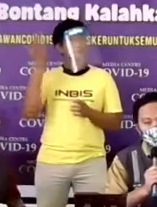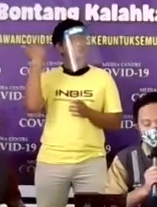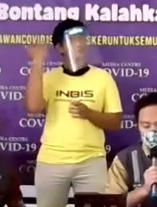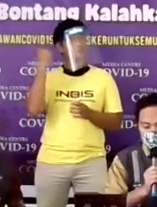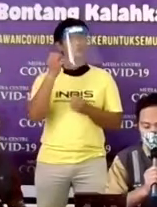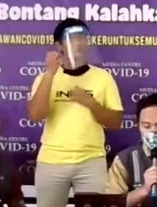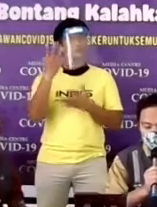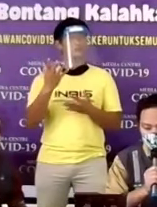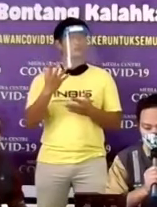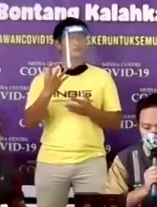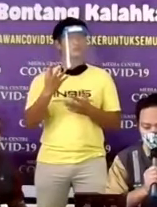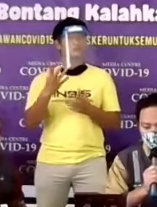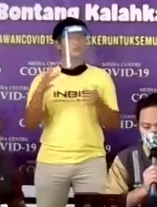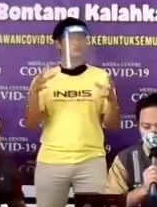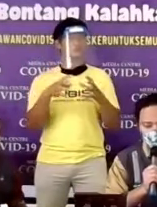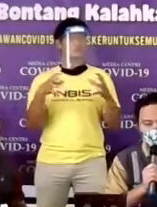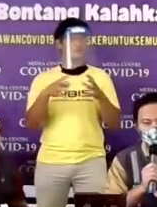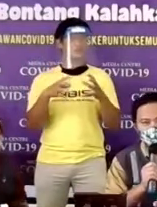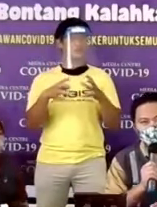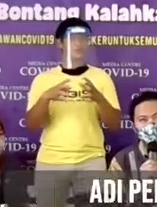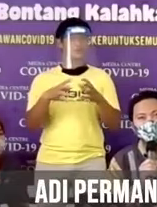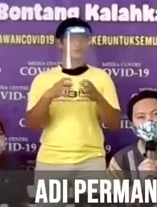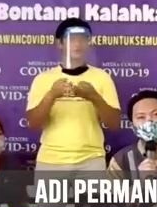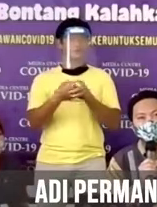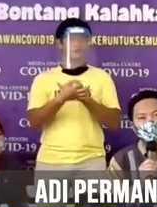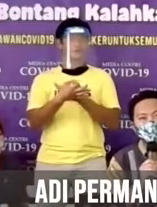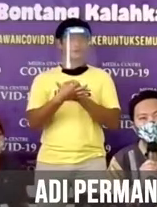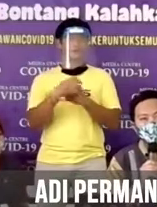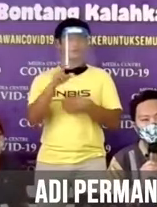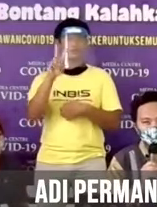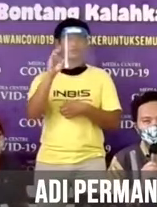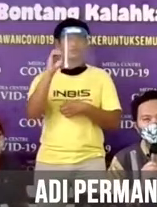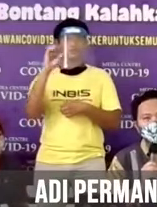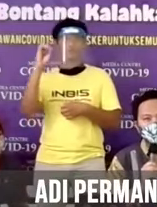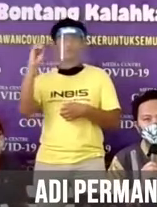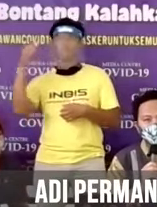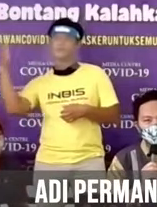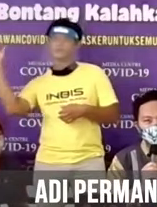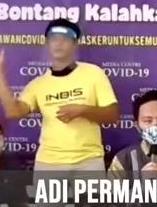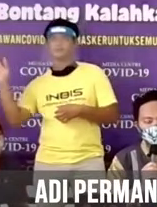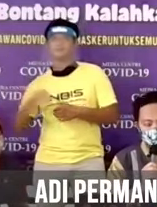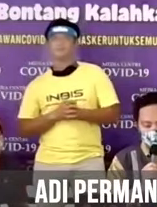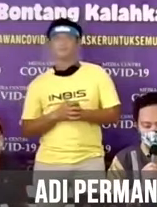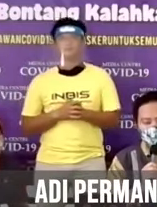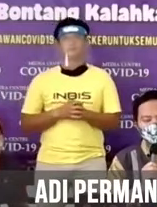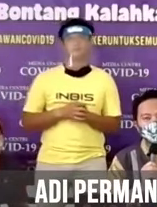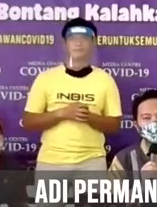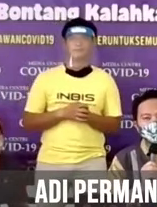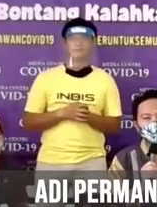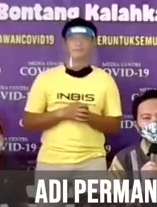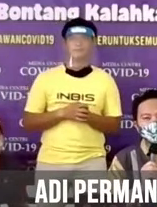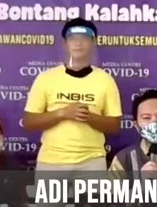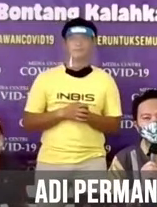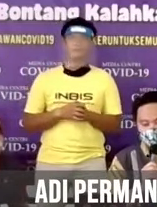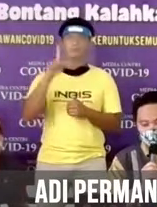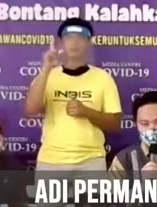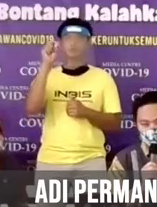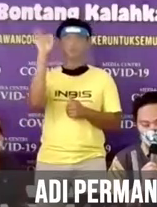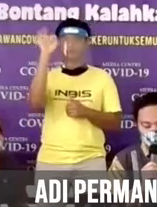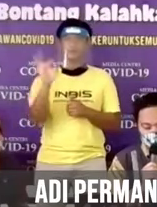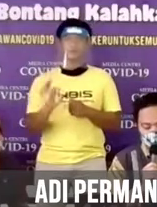kita melakukan testing gabungan dengan perusahaan itu ada 25.000 sekian idealnya sebenarnya 10% pun sudah kita melangkahi